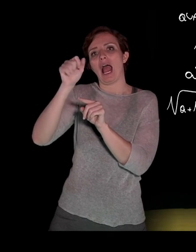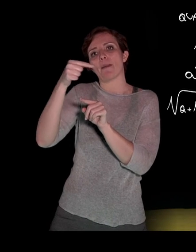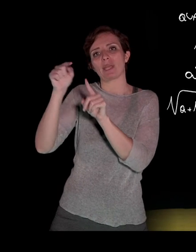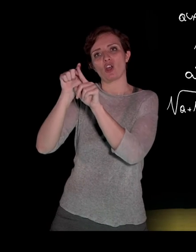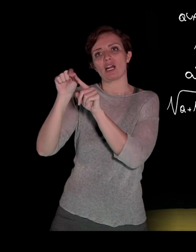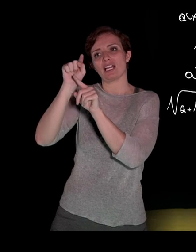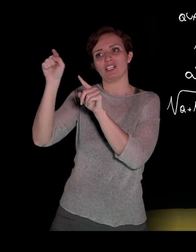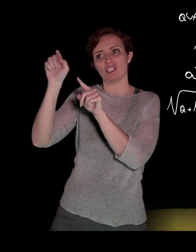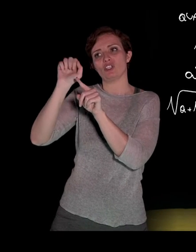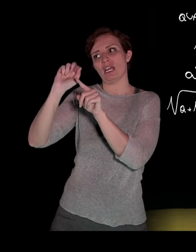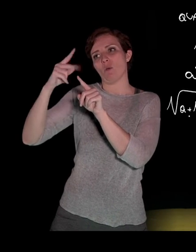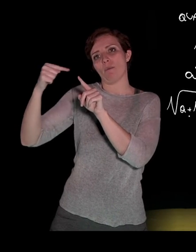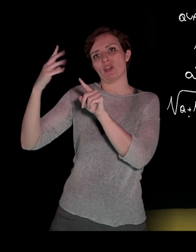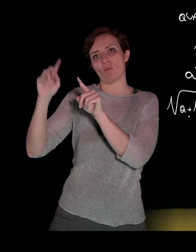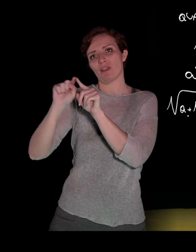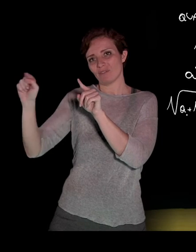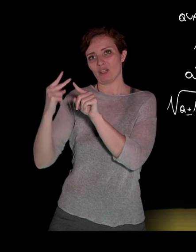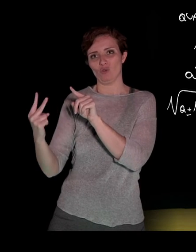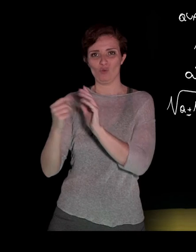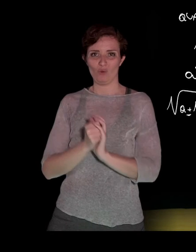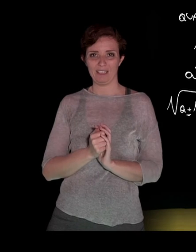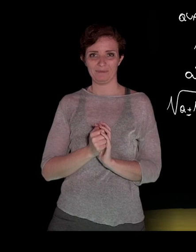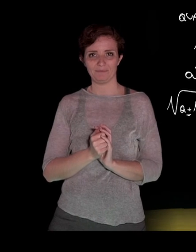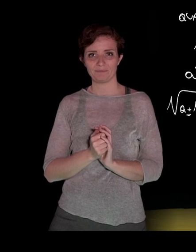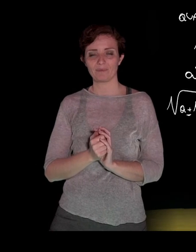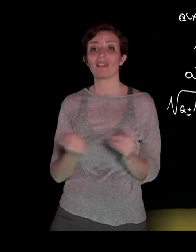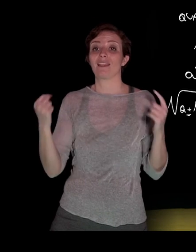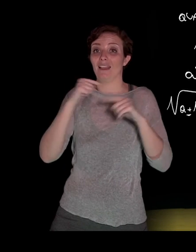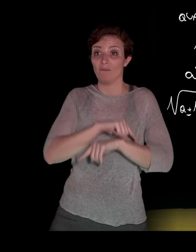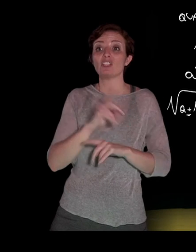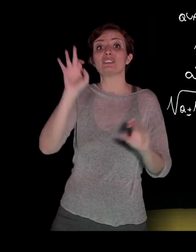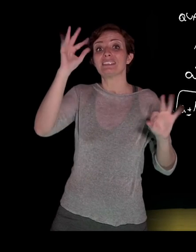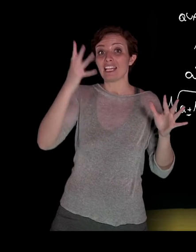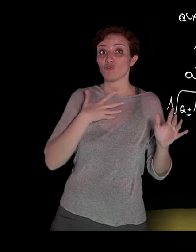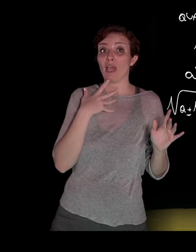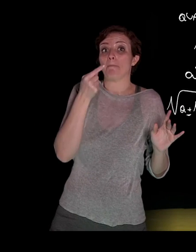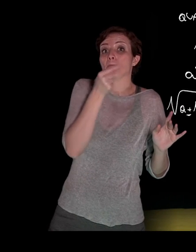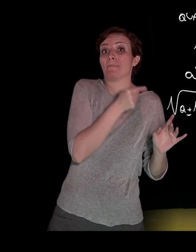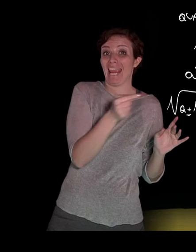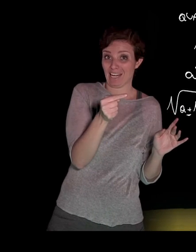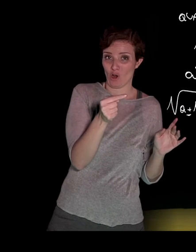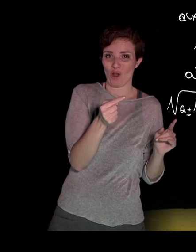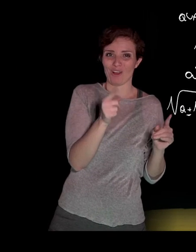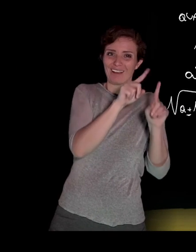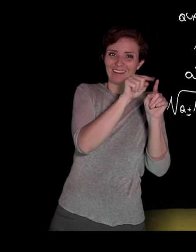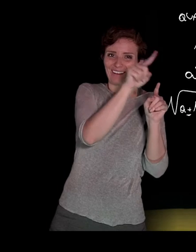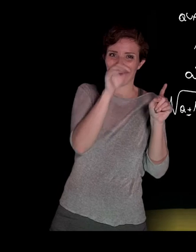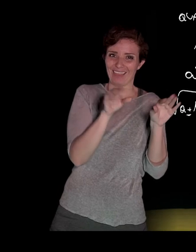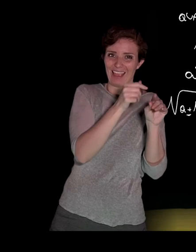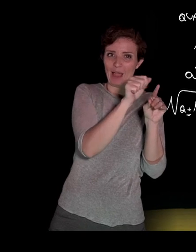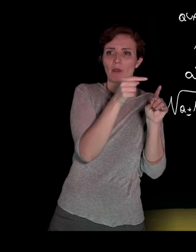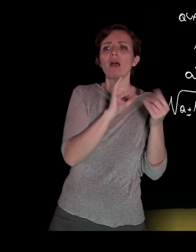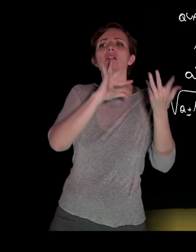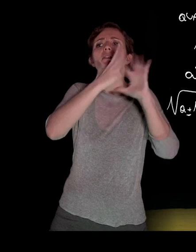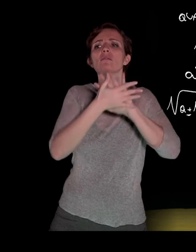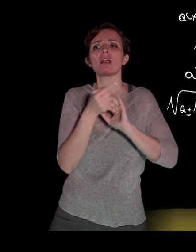fatto due nel caso in cui invece ci sia un meno diventa meno il la somma algebrica